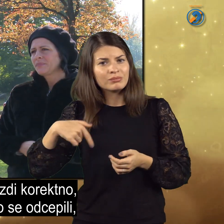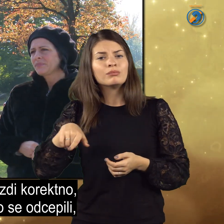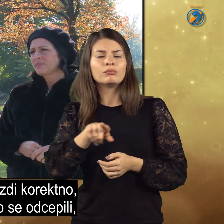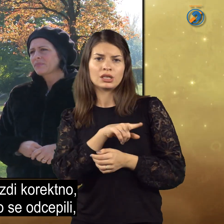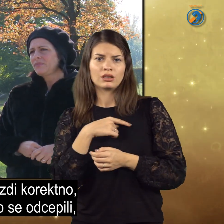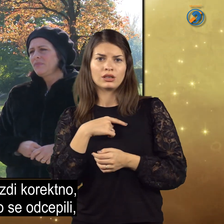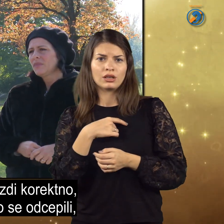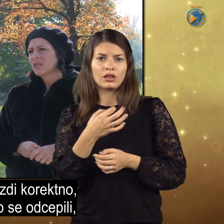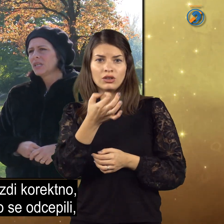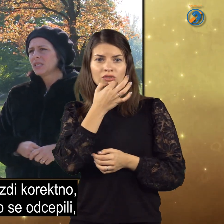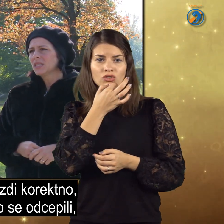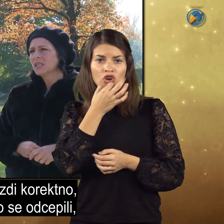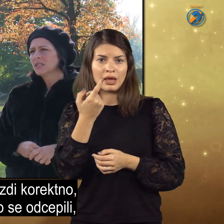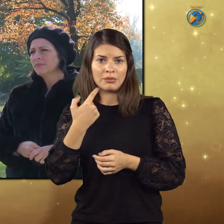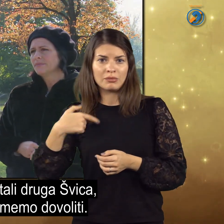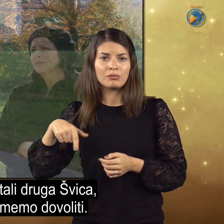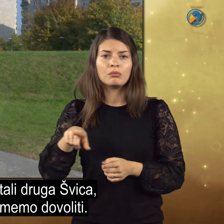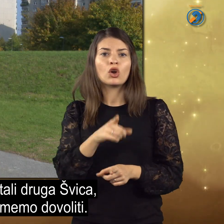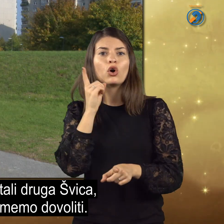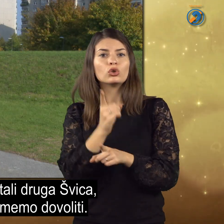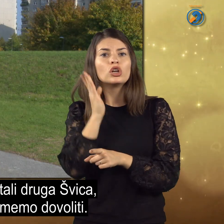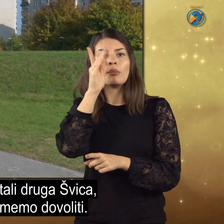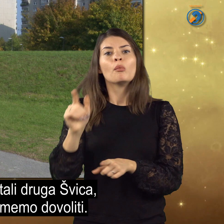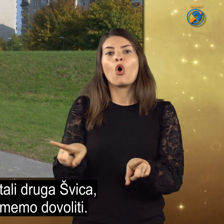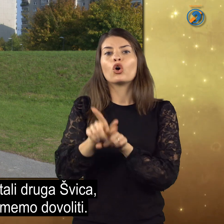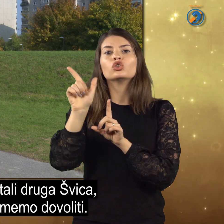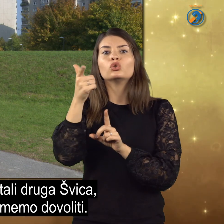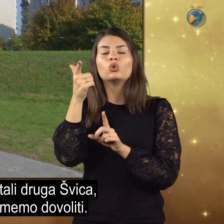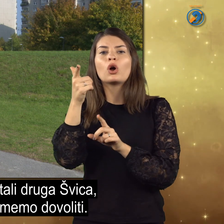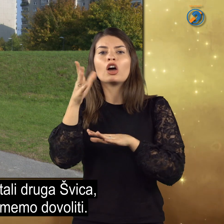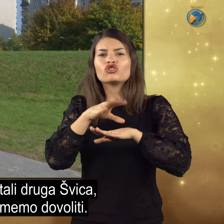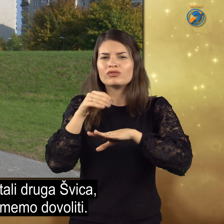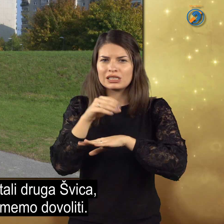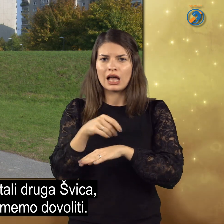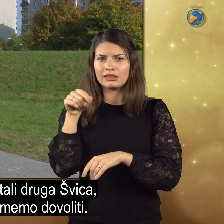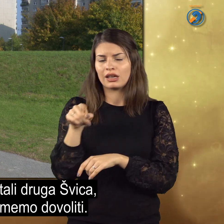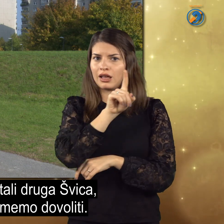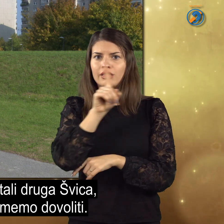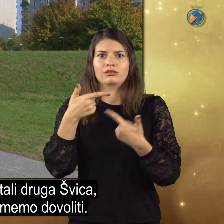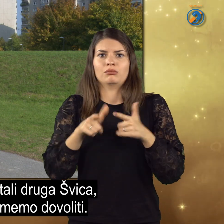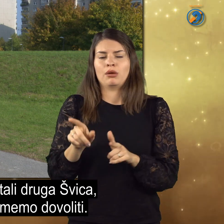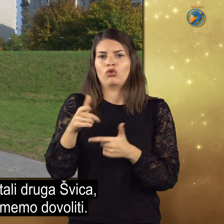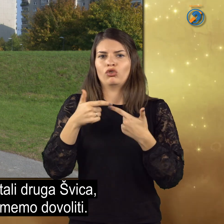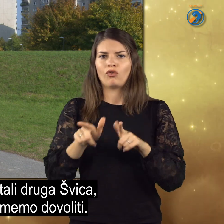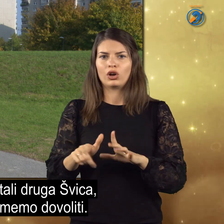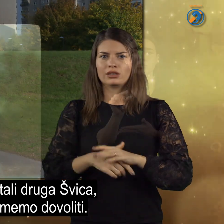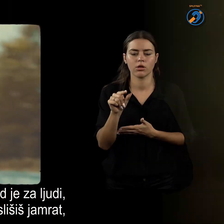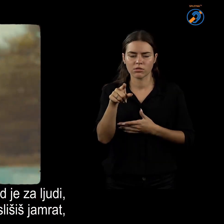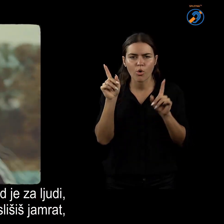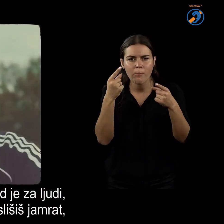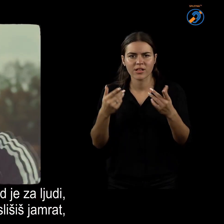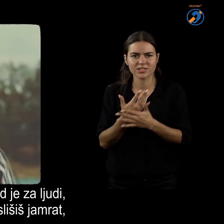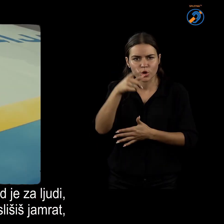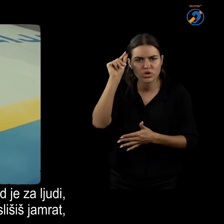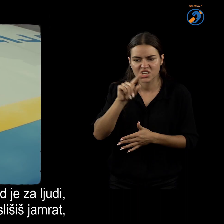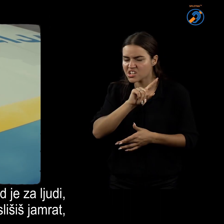korektno, da če smo se odcepili, da postanemo druga Švica, si tega ne smemo dovoliti. Ta